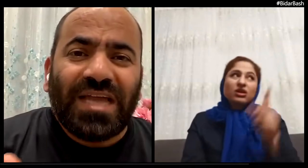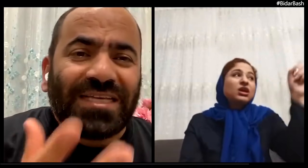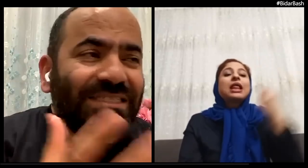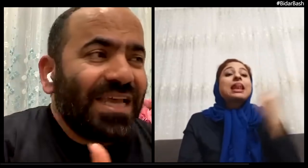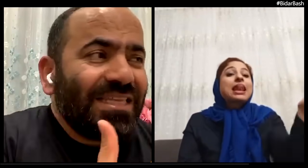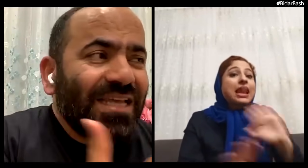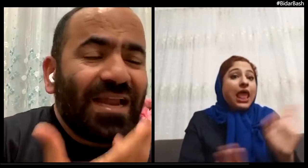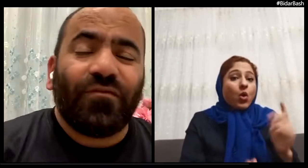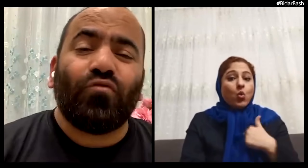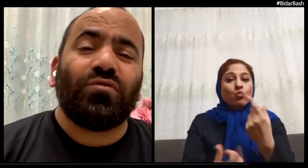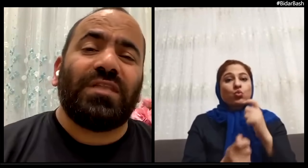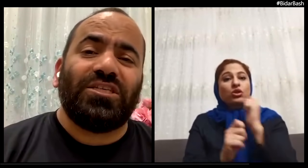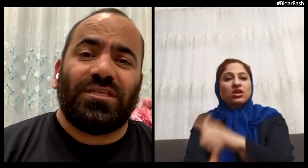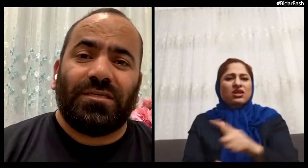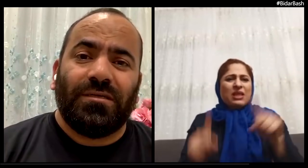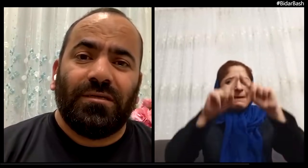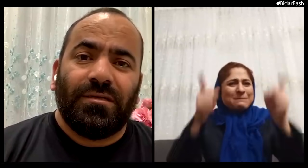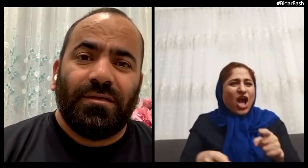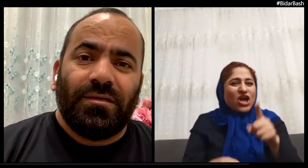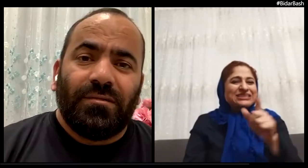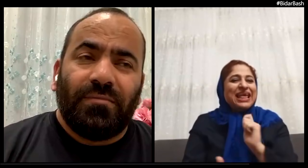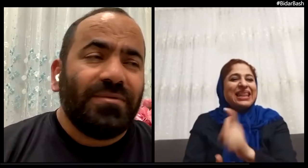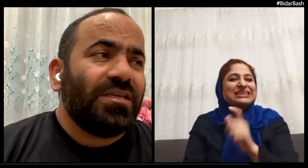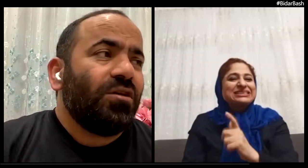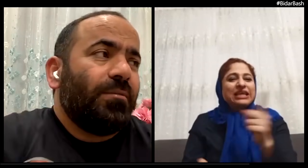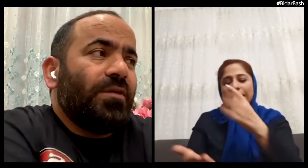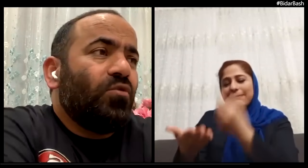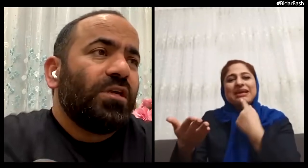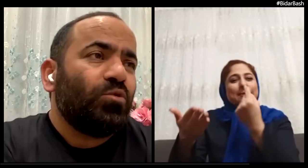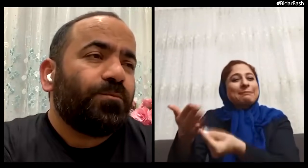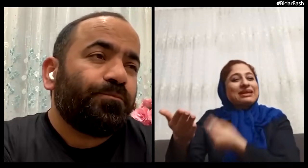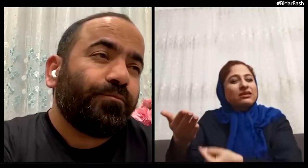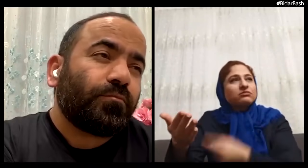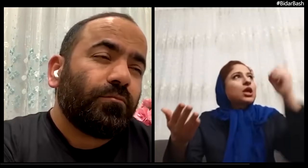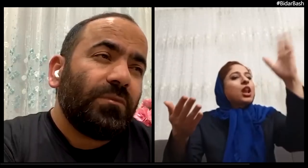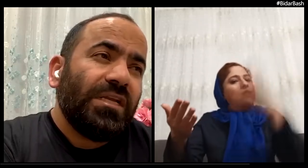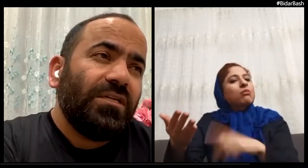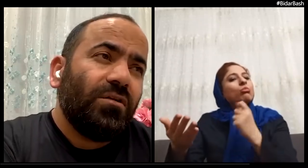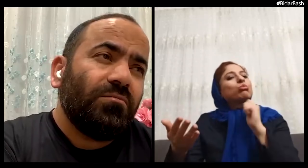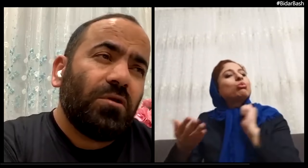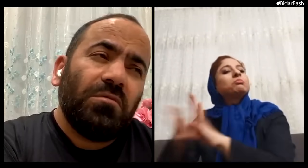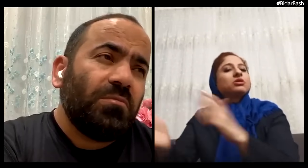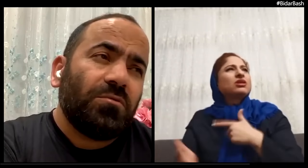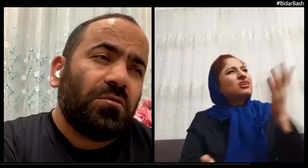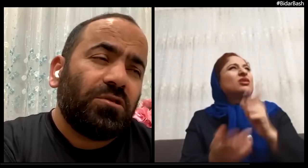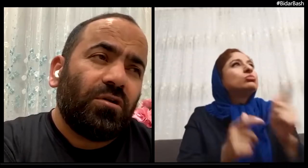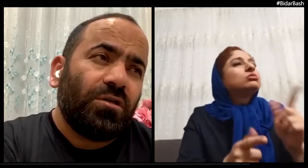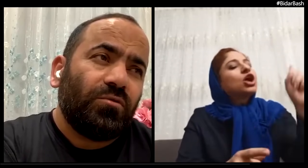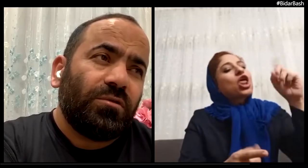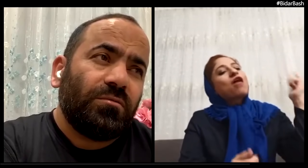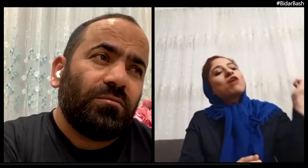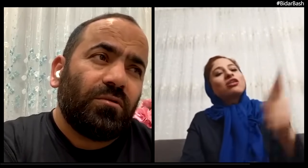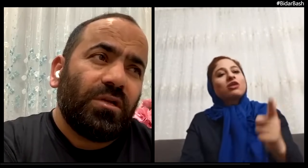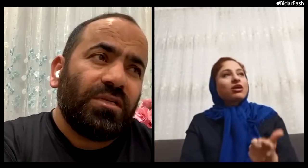بشه شخصیت طرف خورد نشه. من مثلا یادمه یه موقعی بود، اینا حالا نمیدونم چه